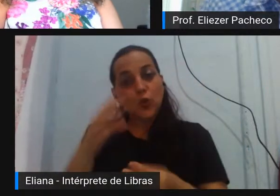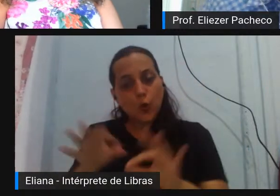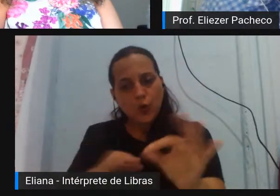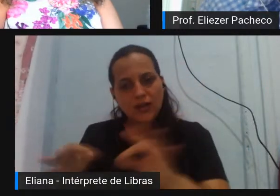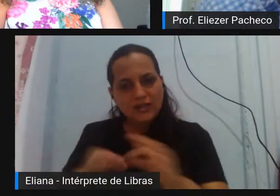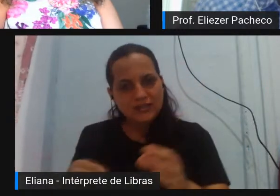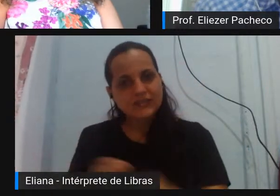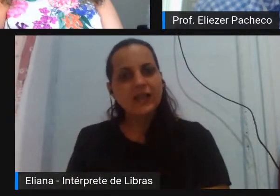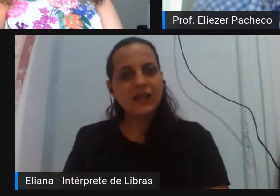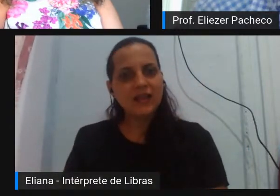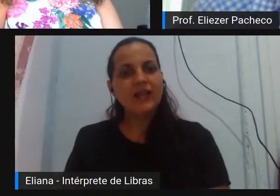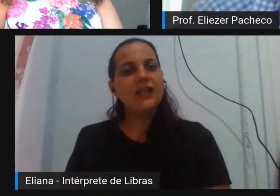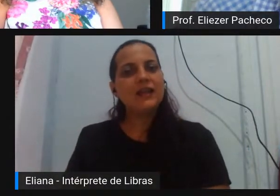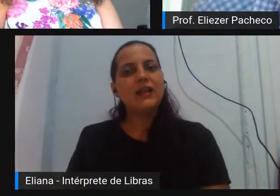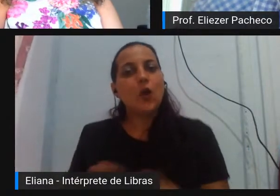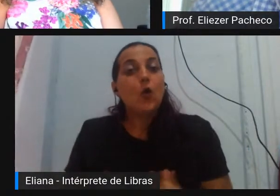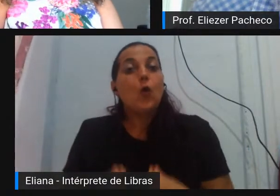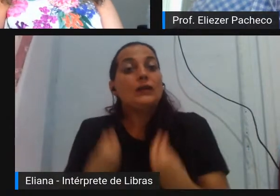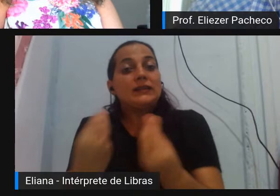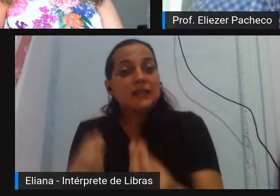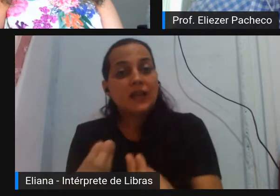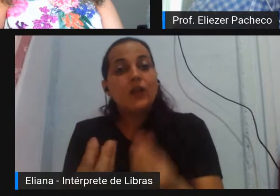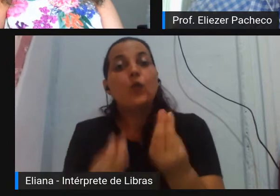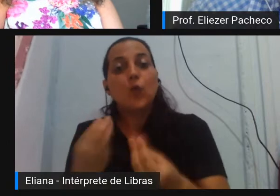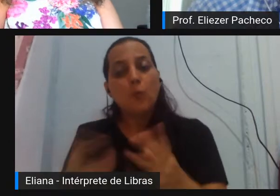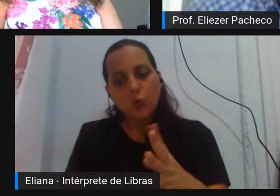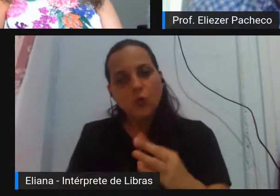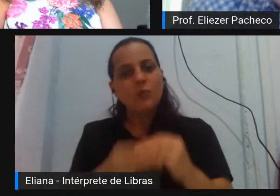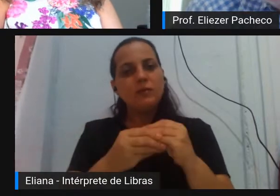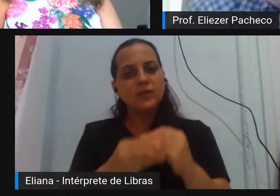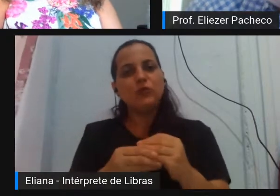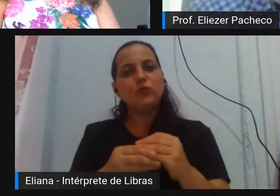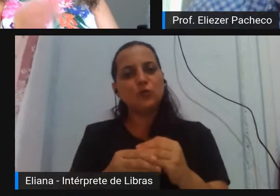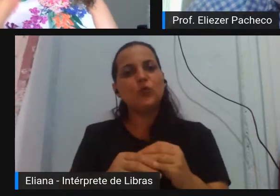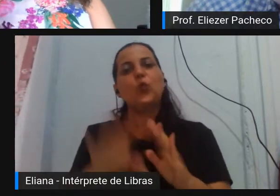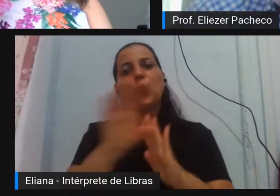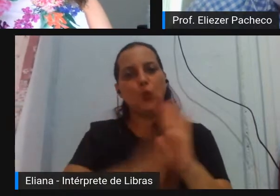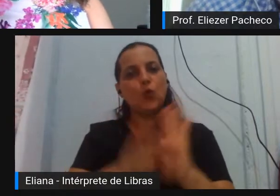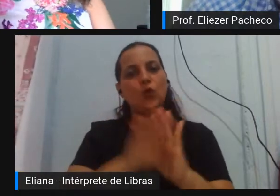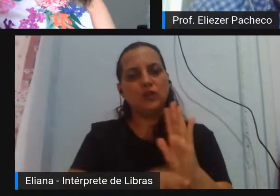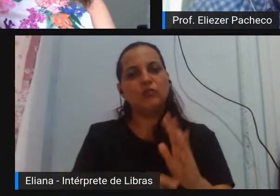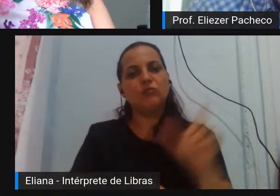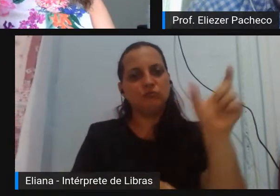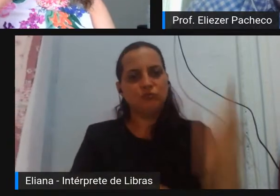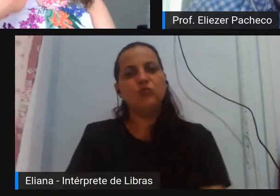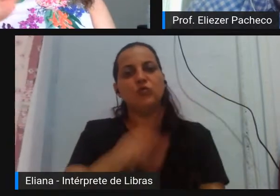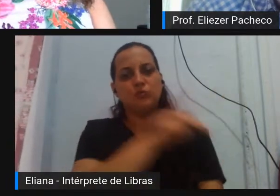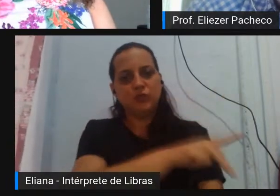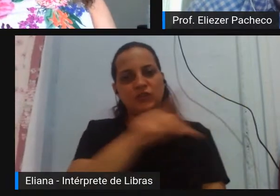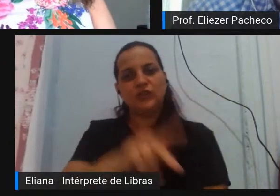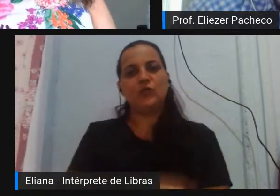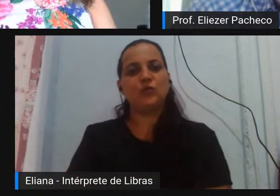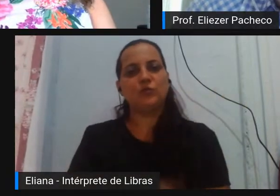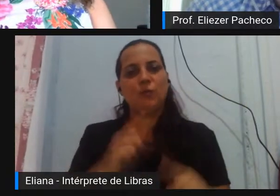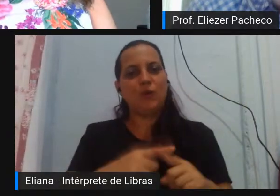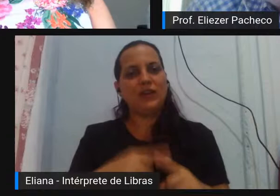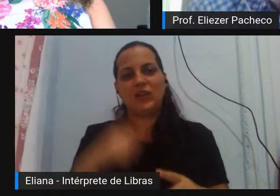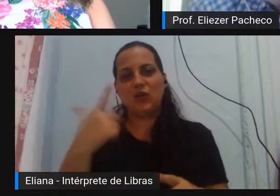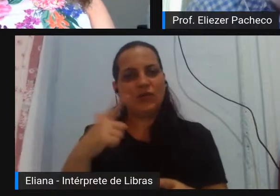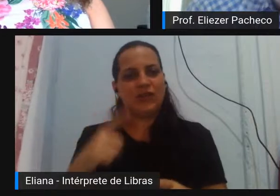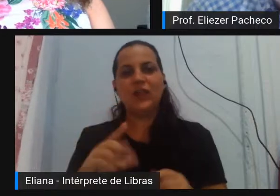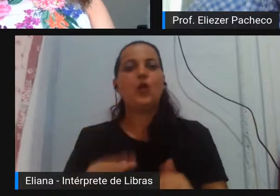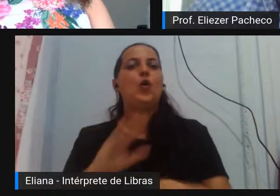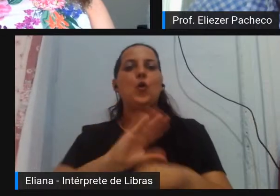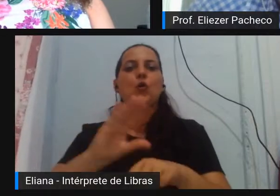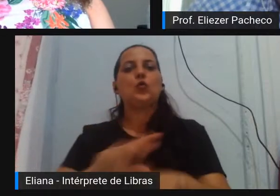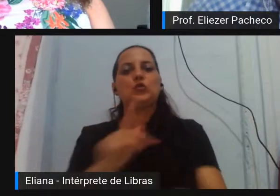dar a formação na forma de complementação ou de pós-graduação, e eventualmente